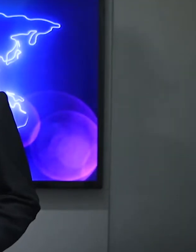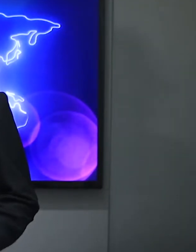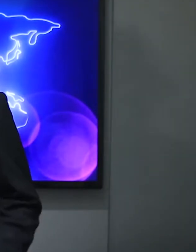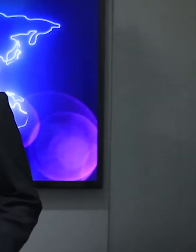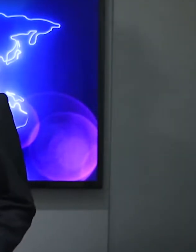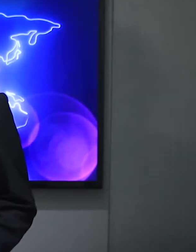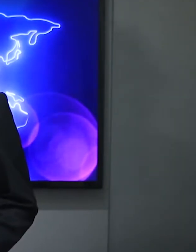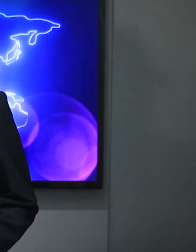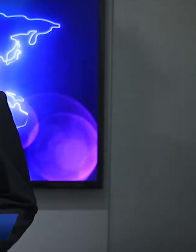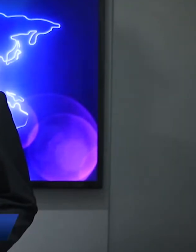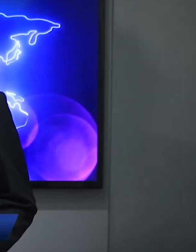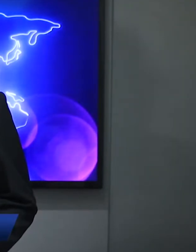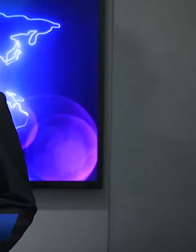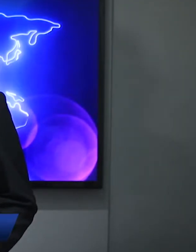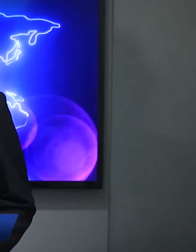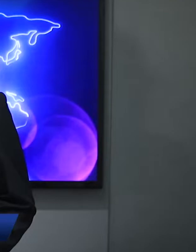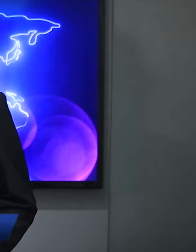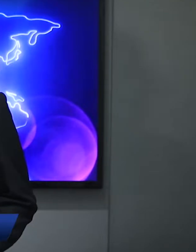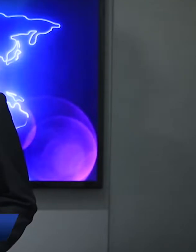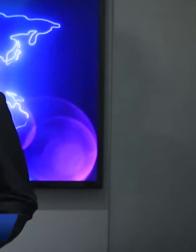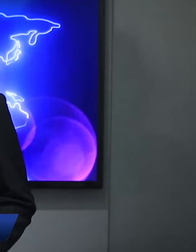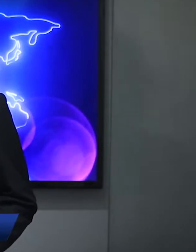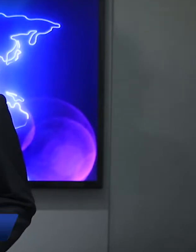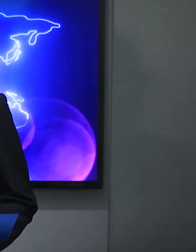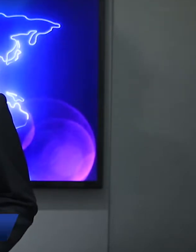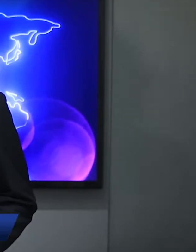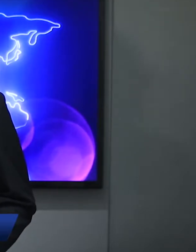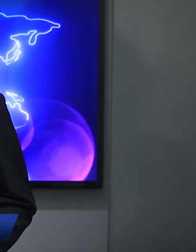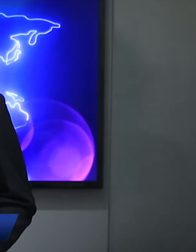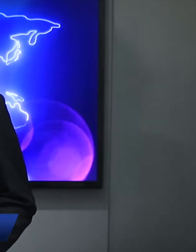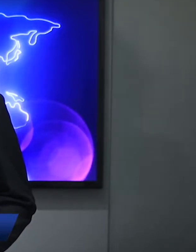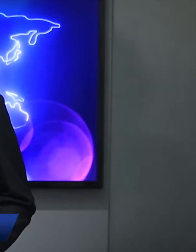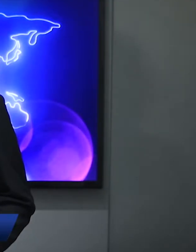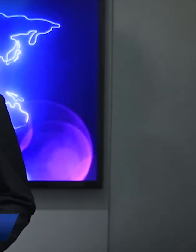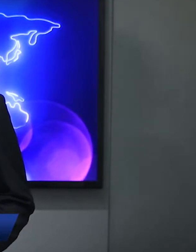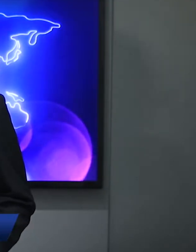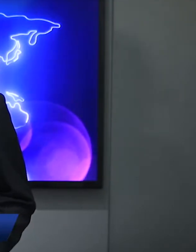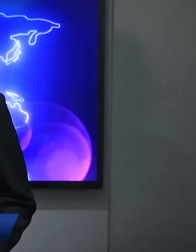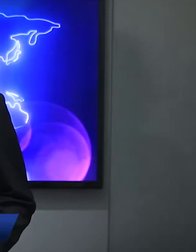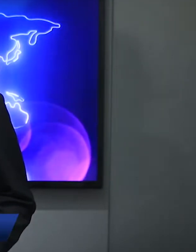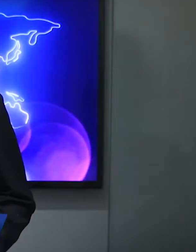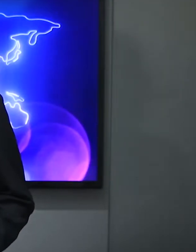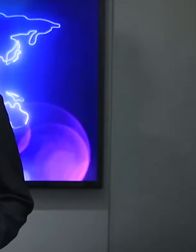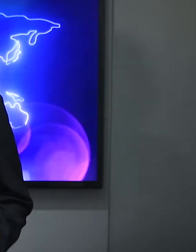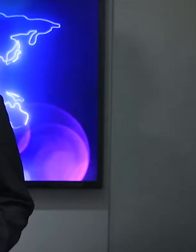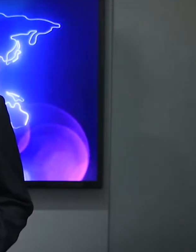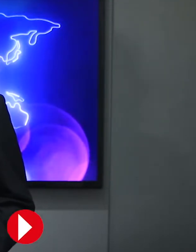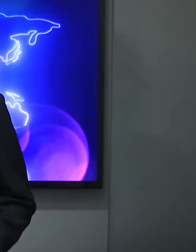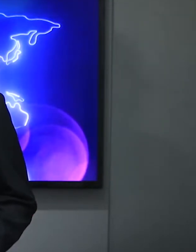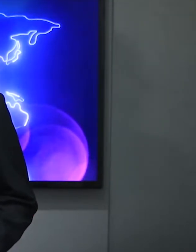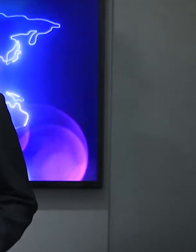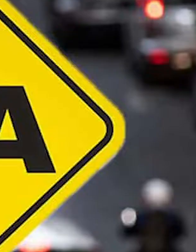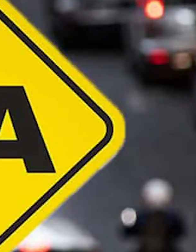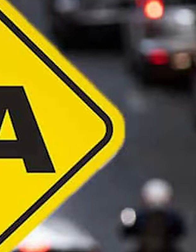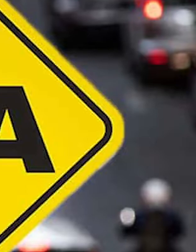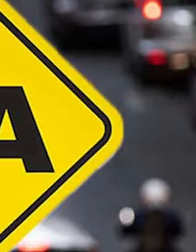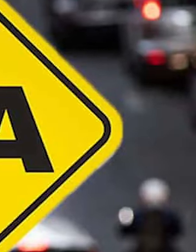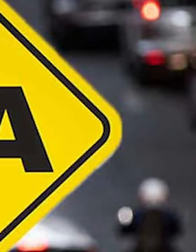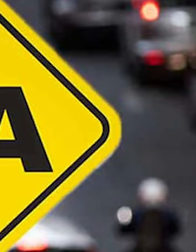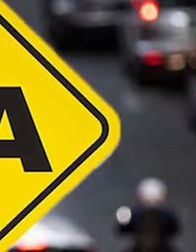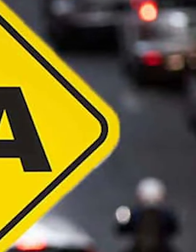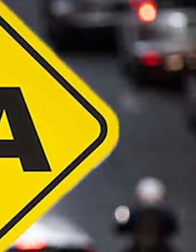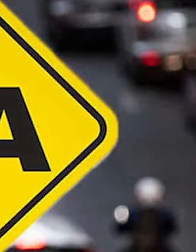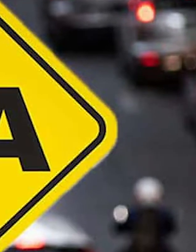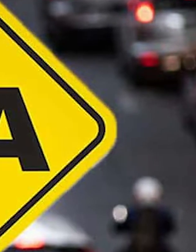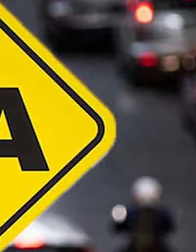Olá! Proprietários de veículos com placas com finais 4, 5 e 6 têm até o dia 11 de abril para pagar o IPVA com desconto